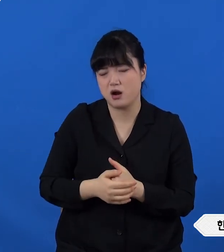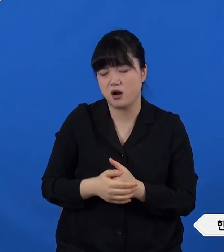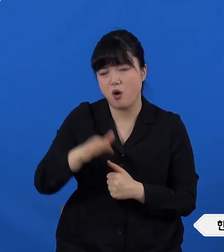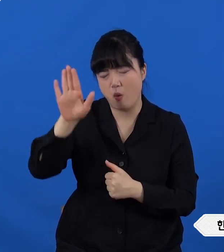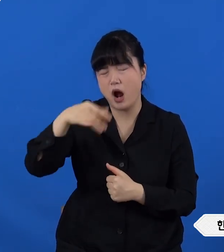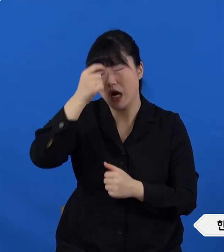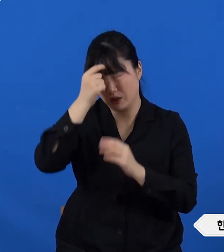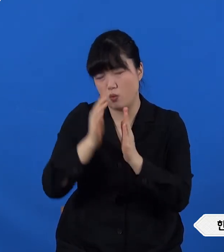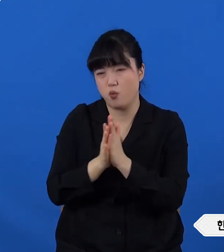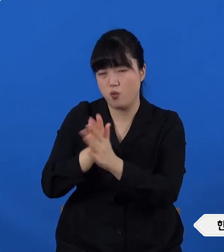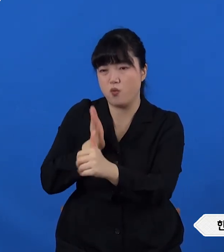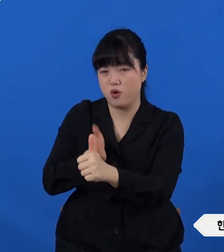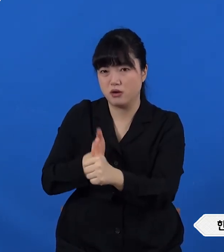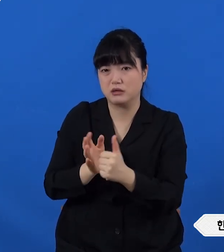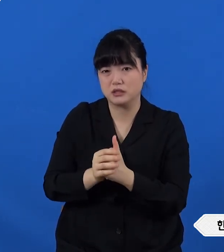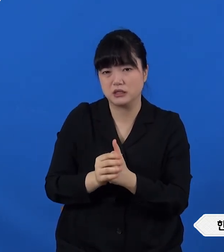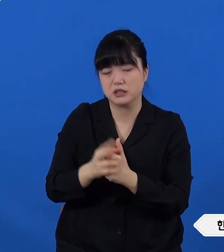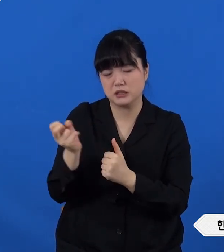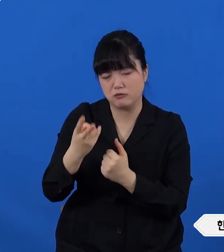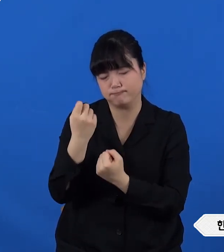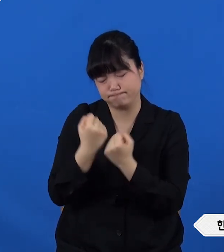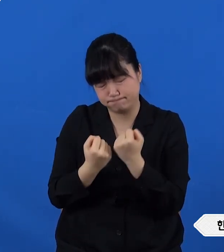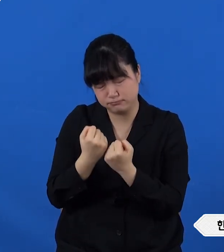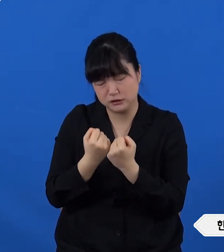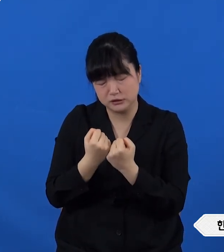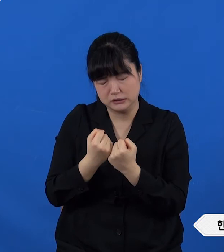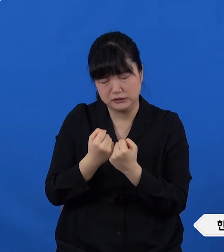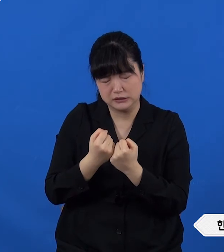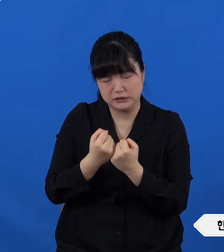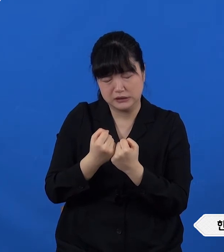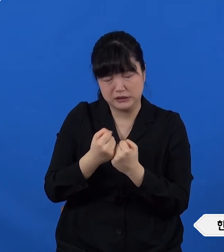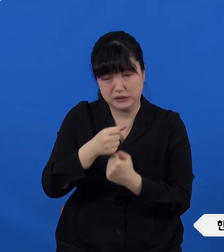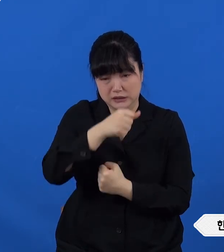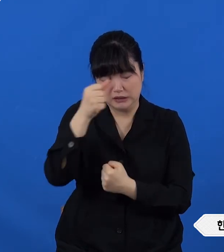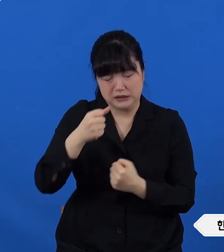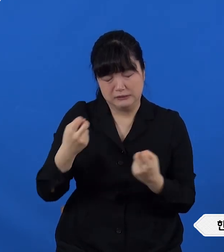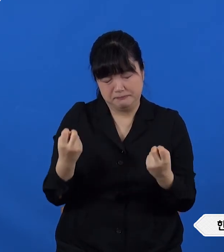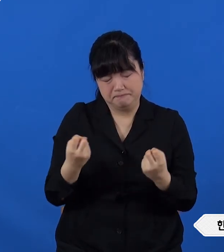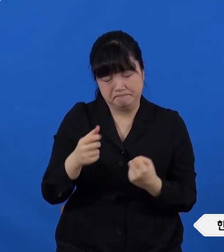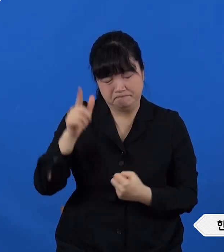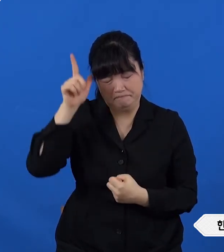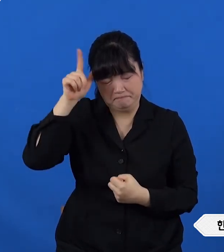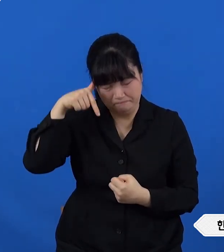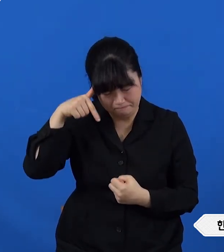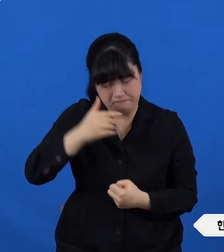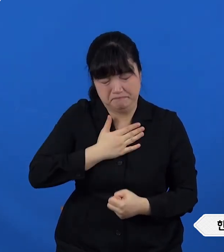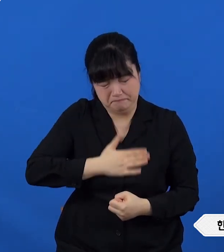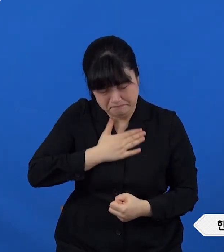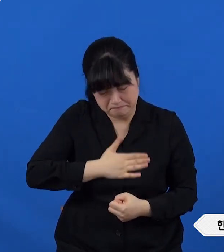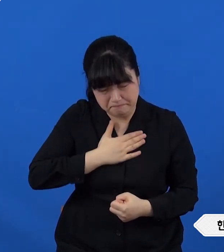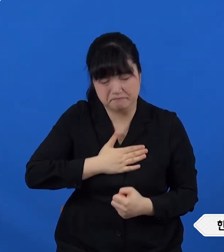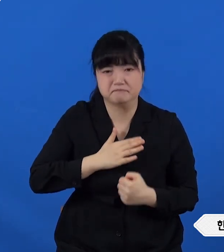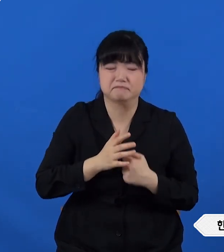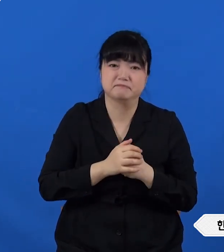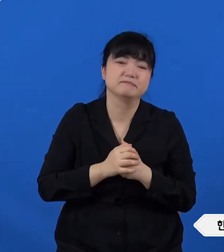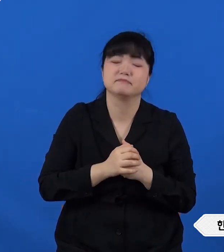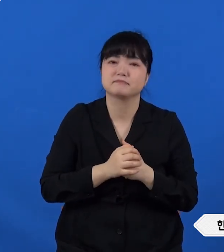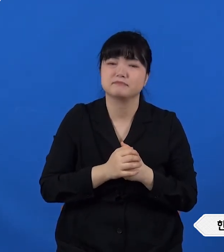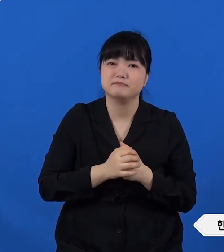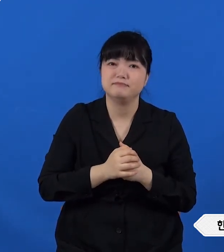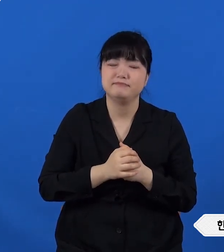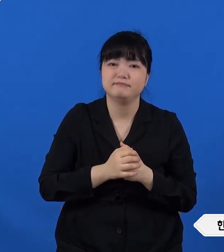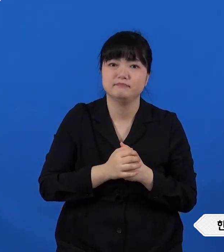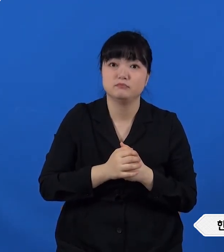기도하십시오. 자꾸 설득을 하니까 장로님이 할 수 없어서 그렇게 하기로 했습니다.